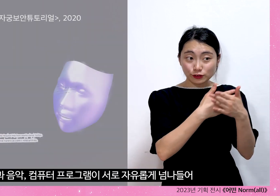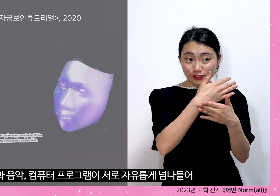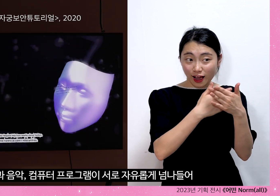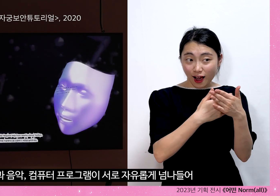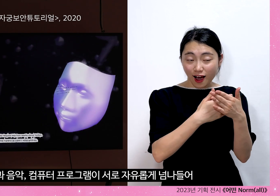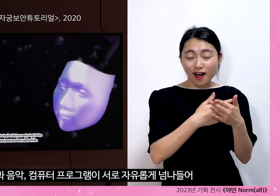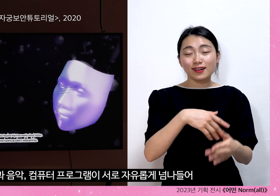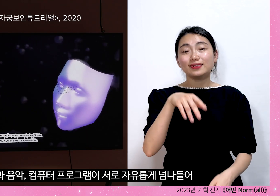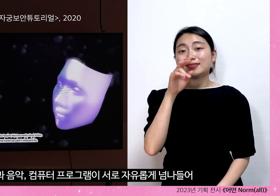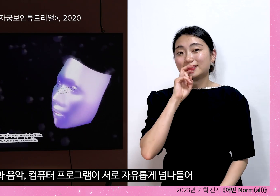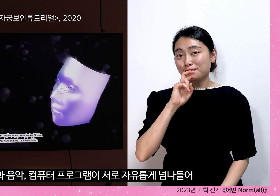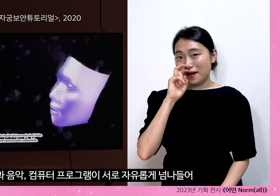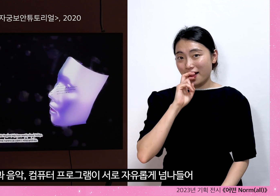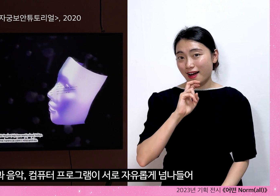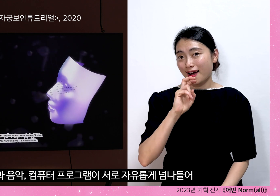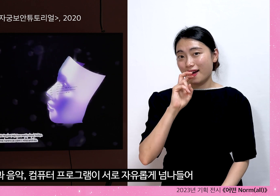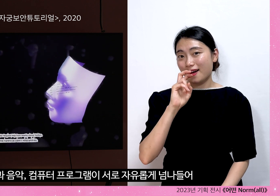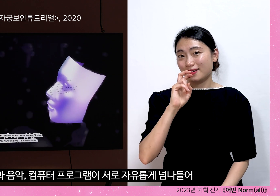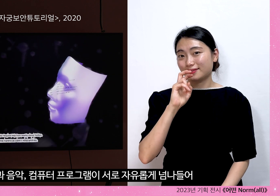영상과 음악,